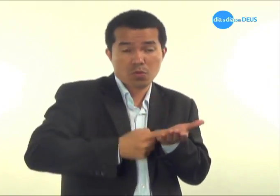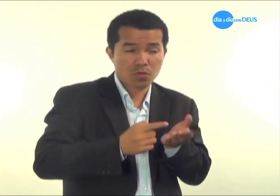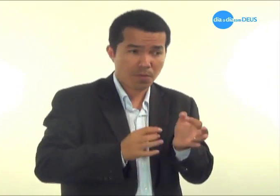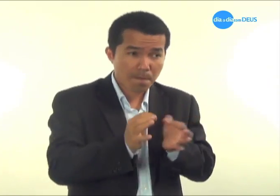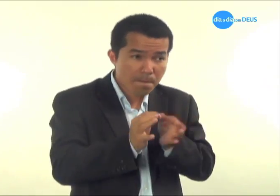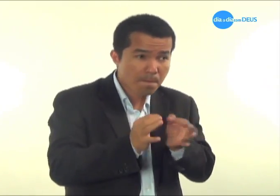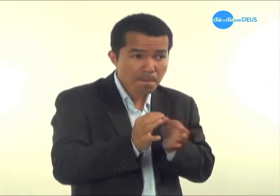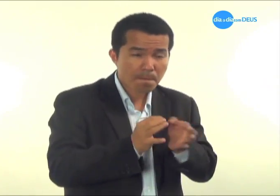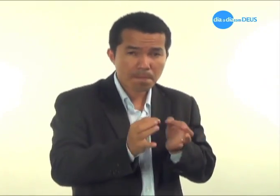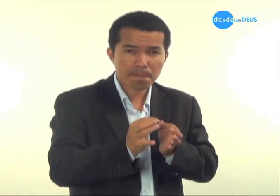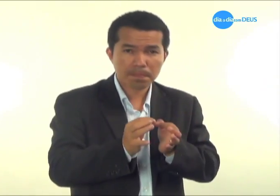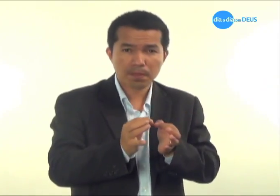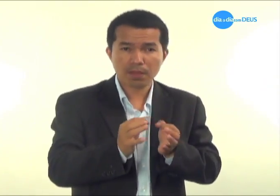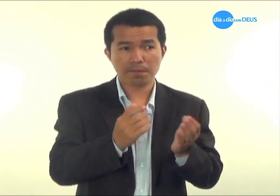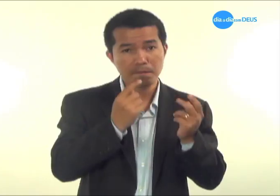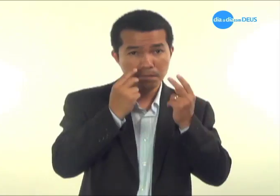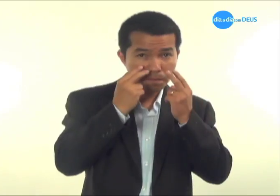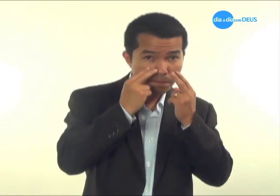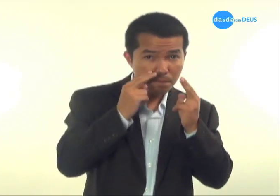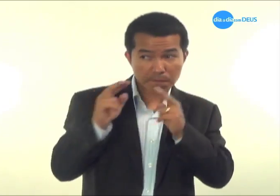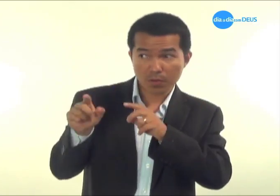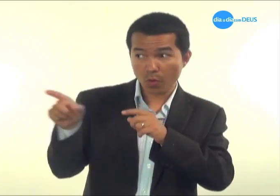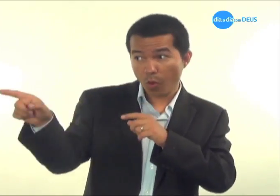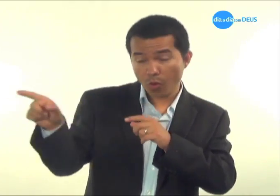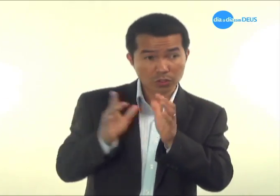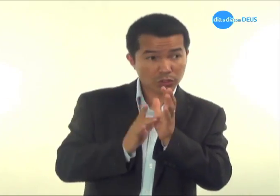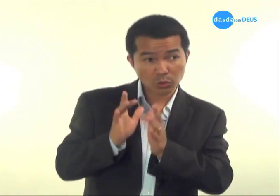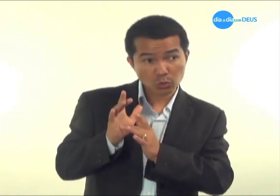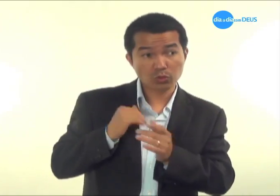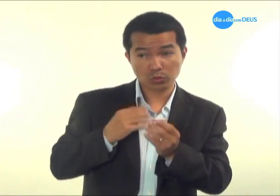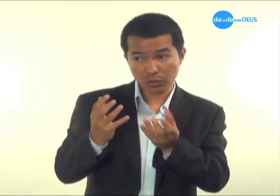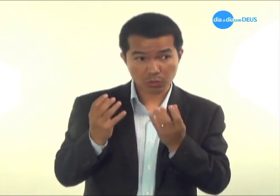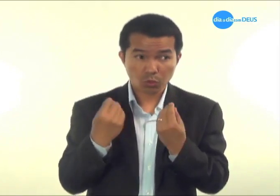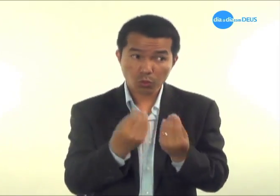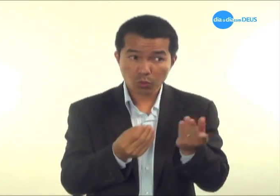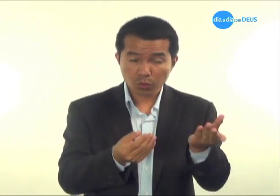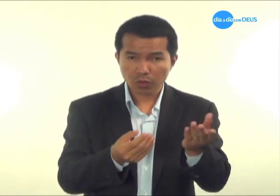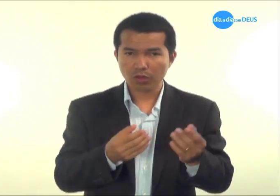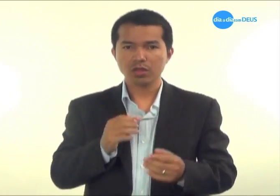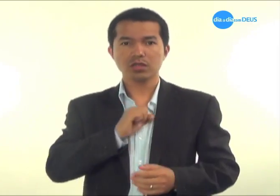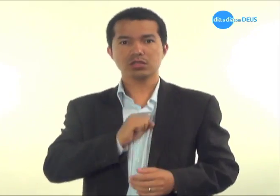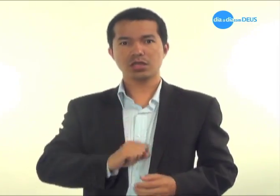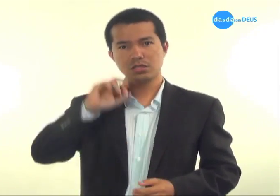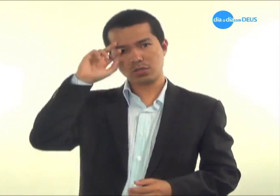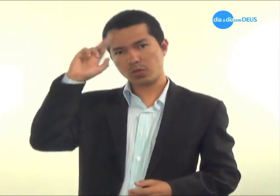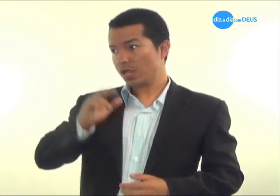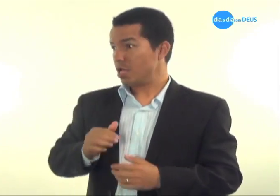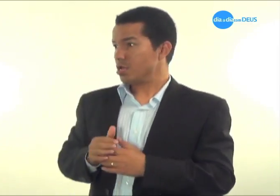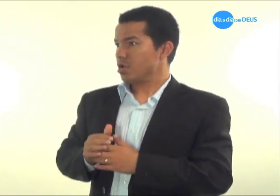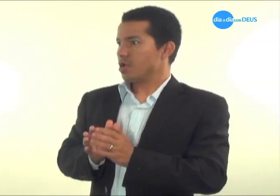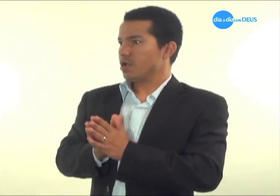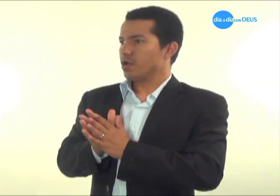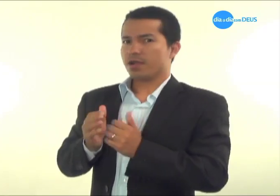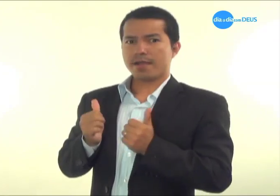maneira como ele ia lhes entregar Jesus. E eles ficaram muito contentes e prometeram dar dinheiro a